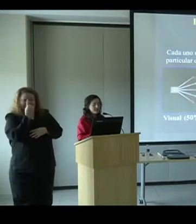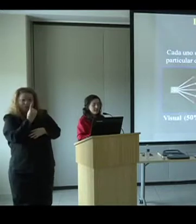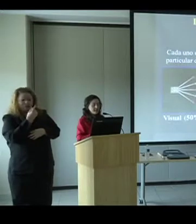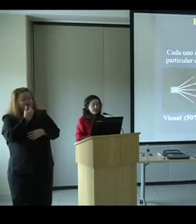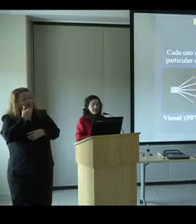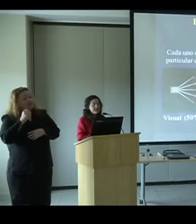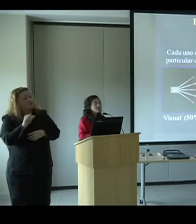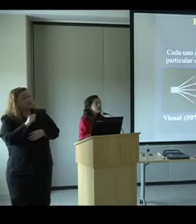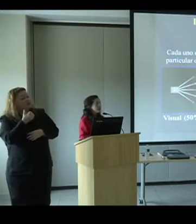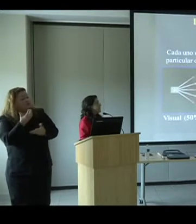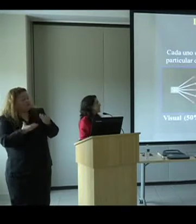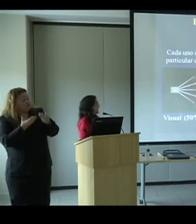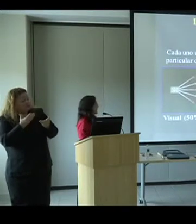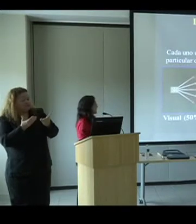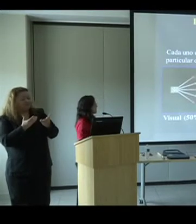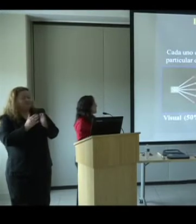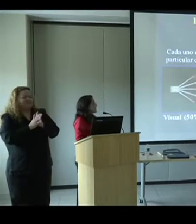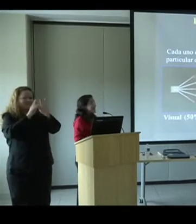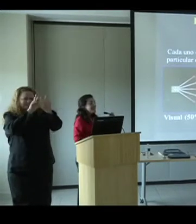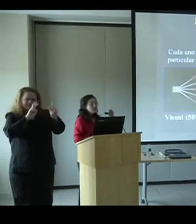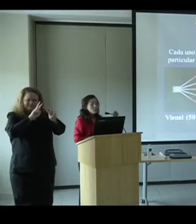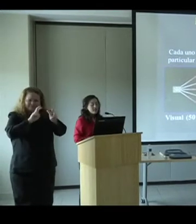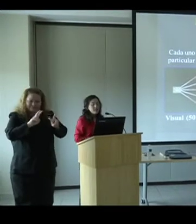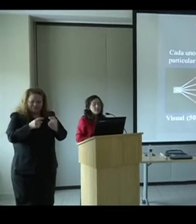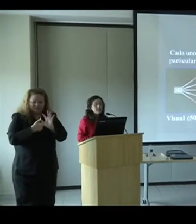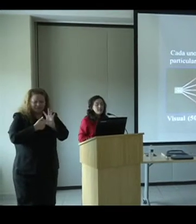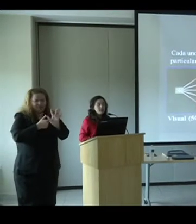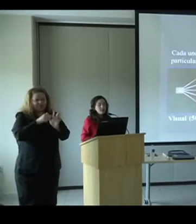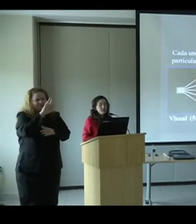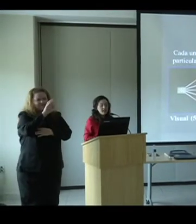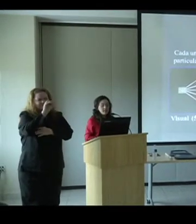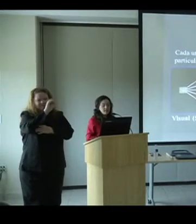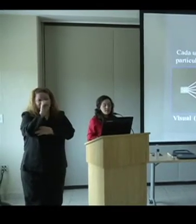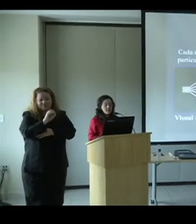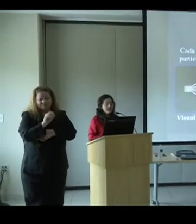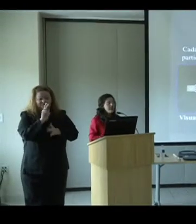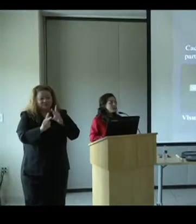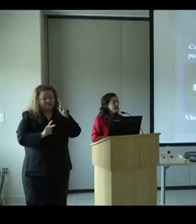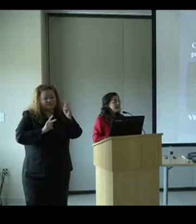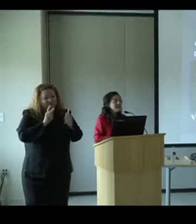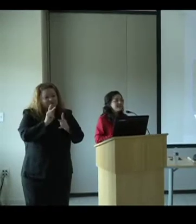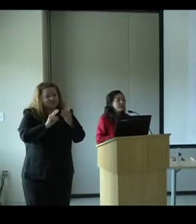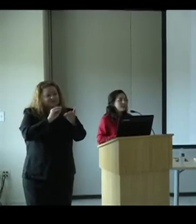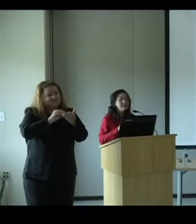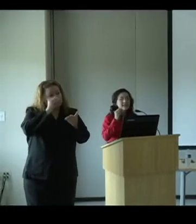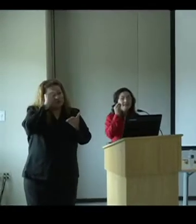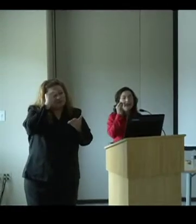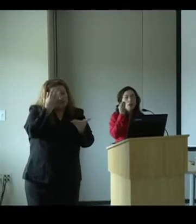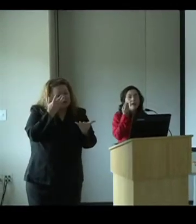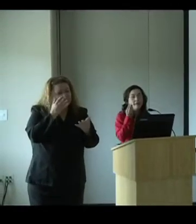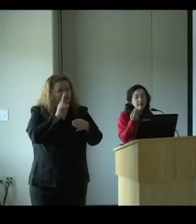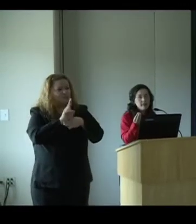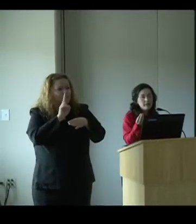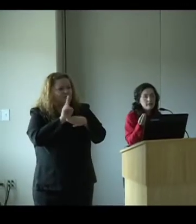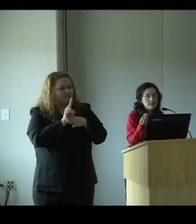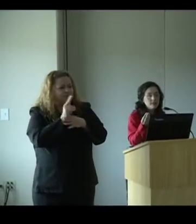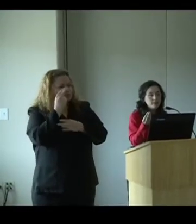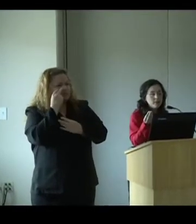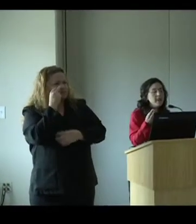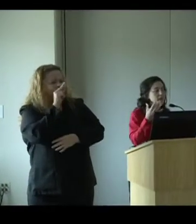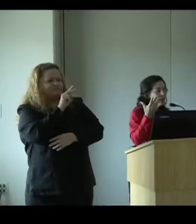los demás y estudios han revelado que el 50% de las personas aprenden a través de lo que